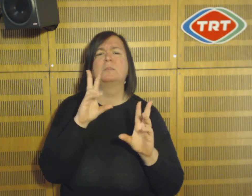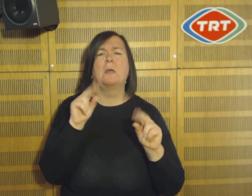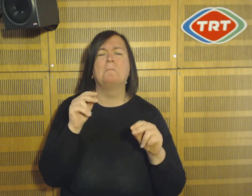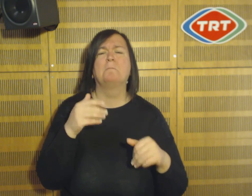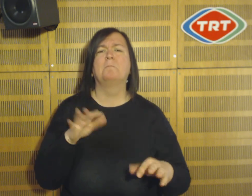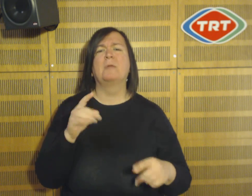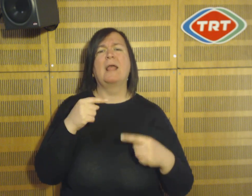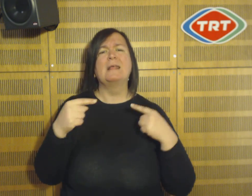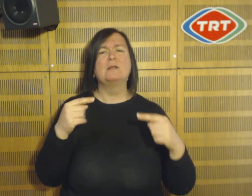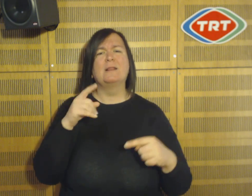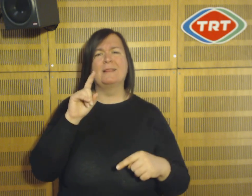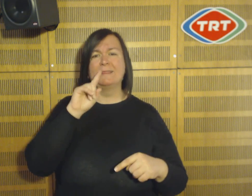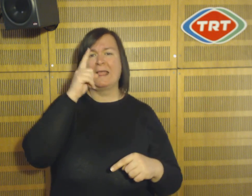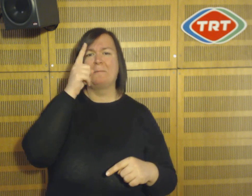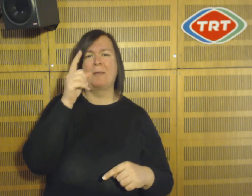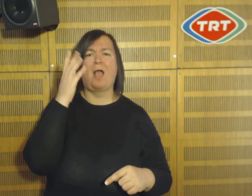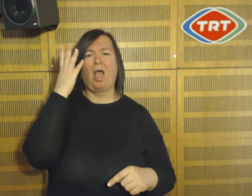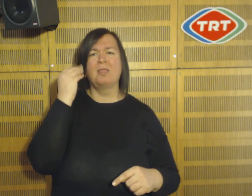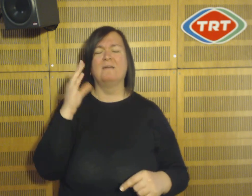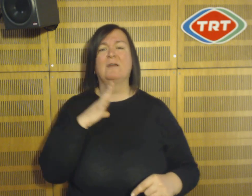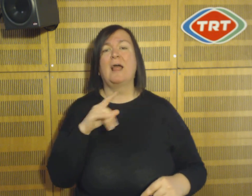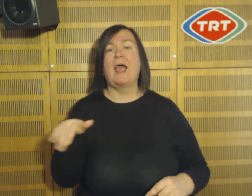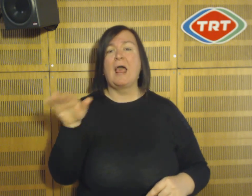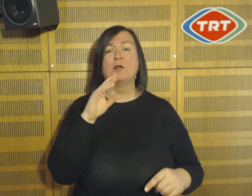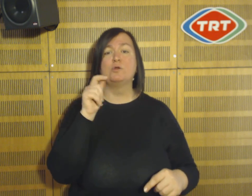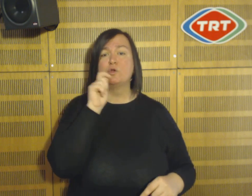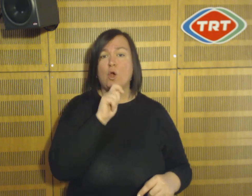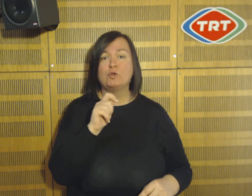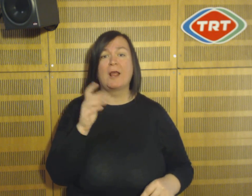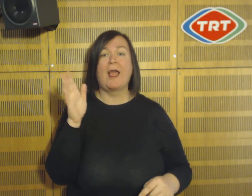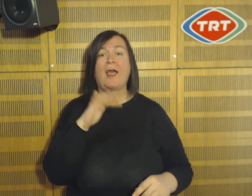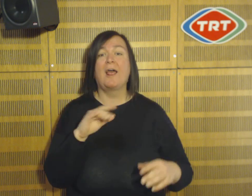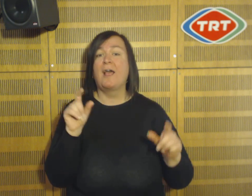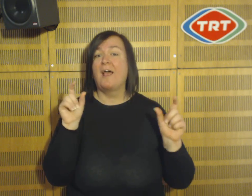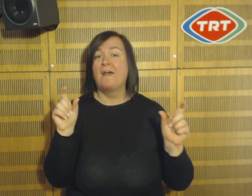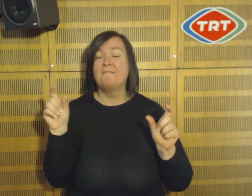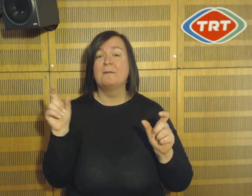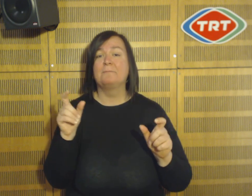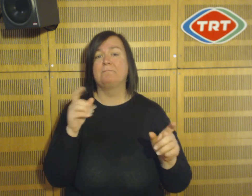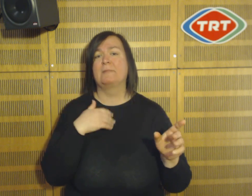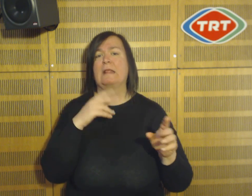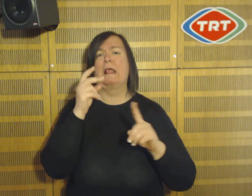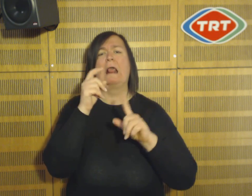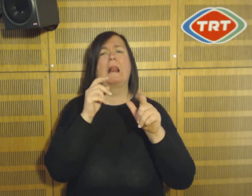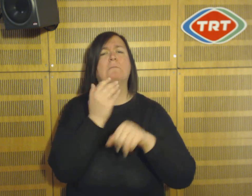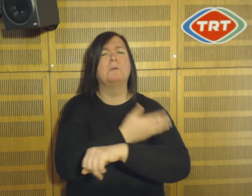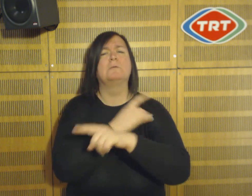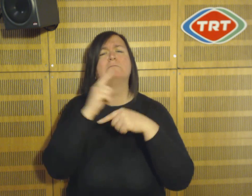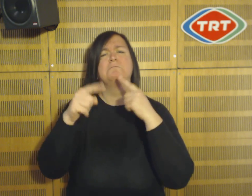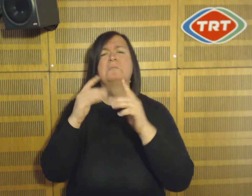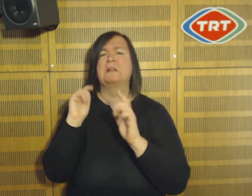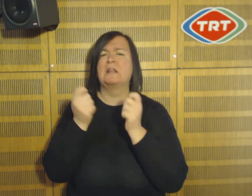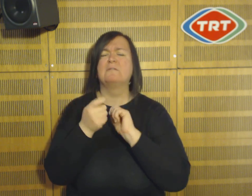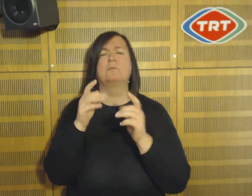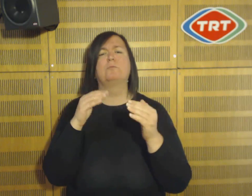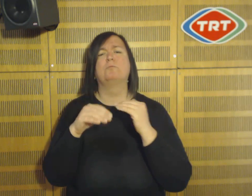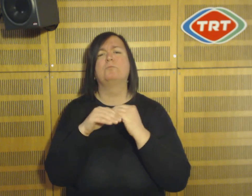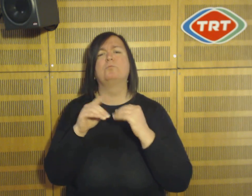Her sözcüğün tek bir anlamı vardır Her sözcük ya da her kavram Aslında ilden ile değişmekte ya da eş anlamlı sözcükler bulunmamaktadır